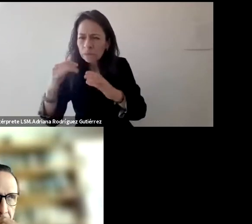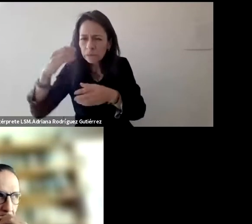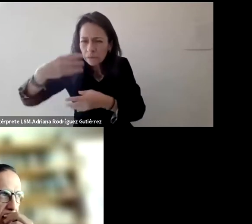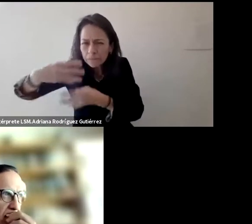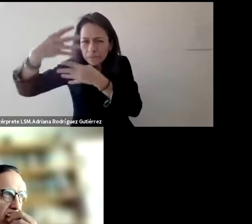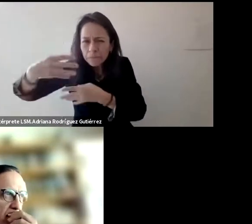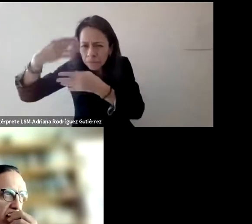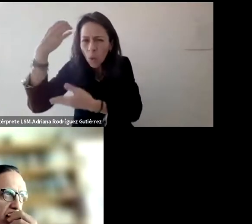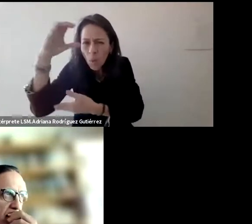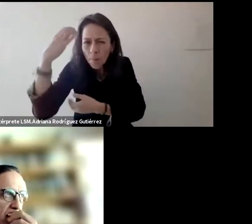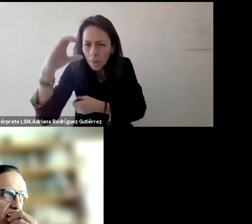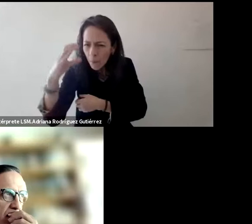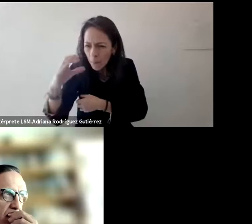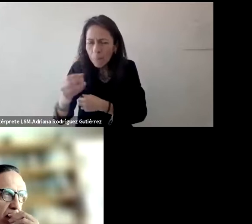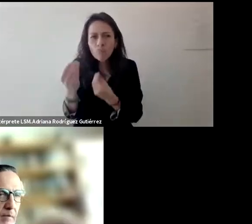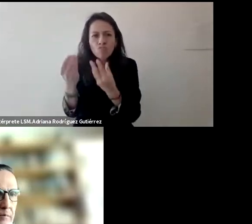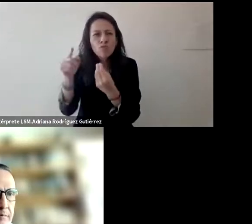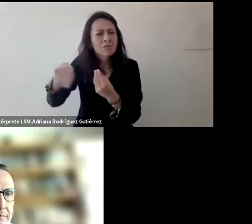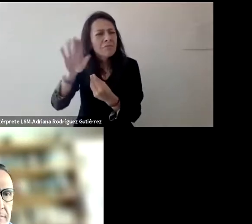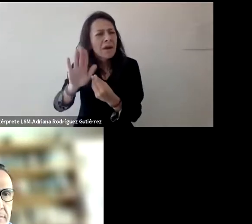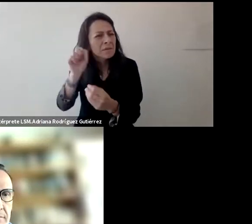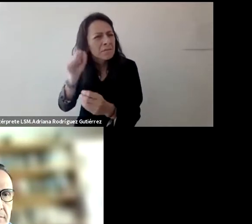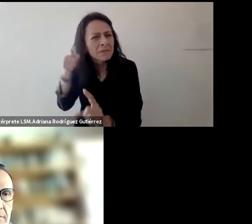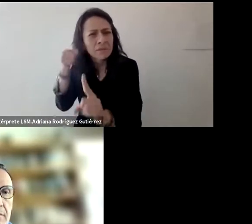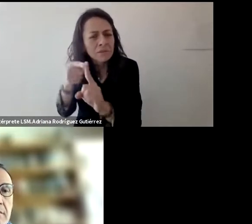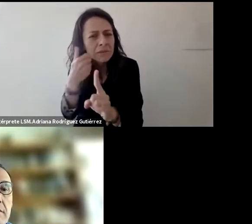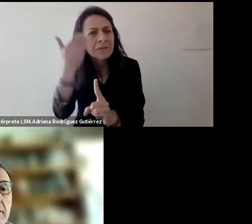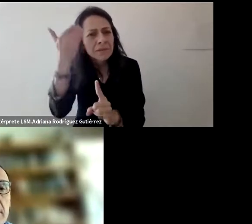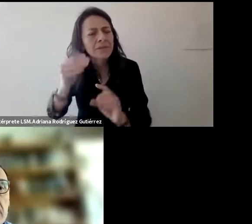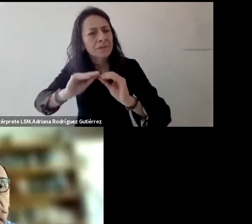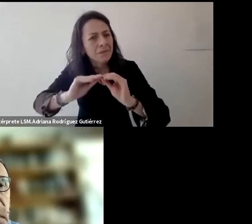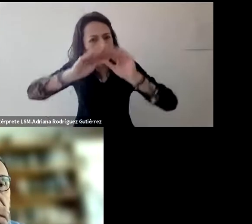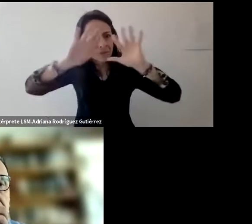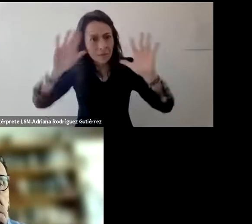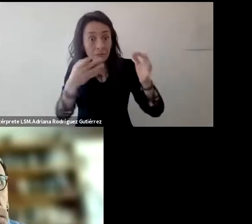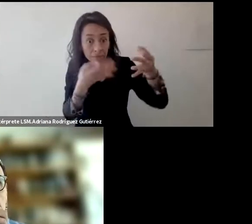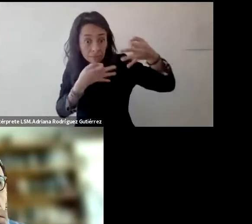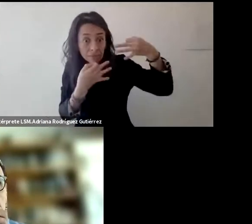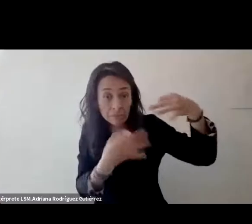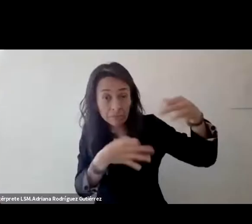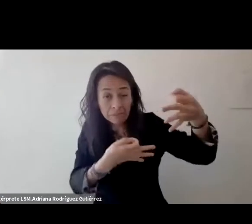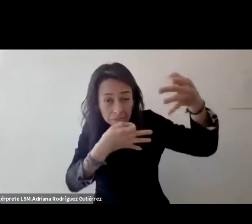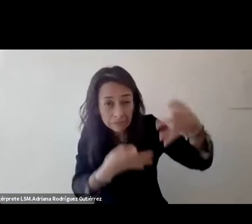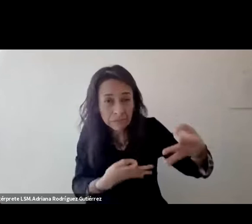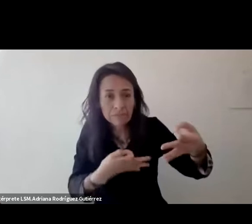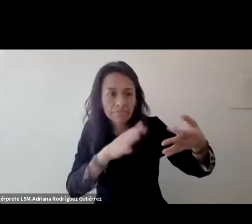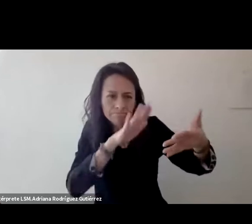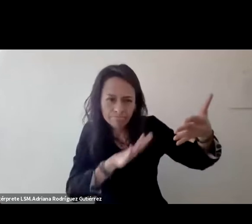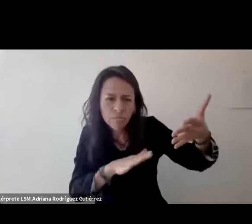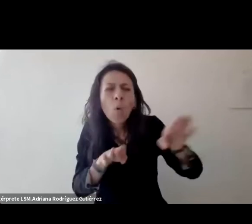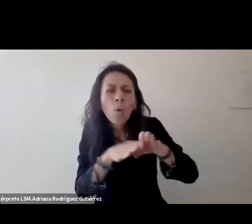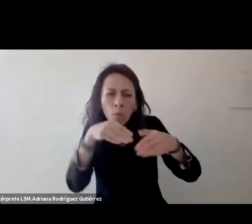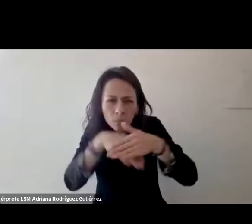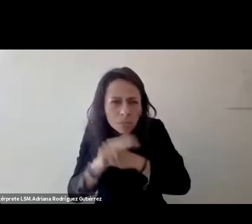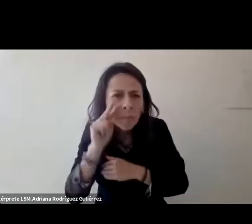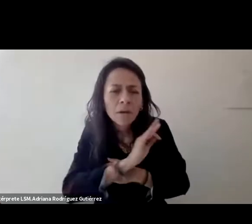tener claridad cómo acceden a estos documentos y cómo pueden darle seguimiento a esta presión que